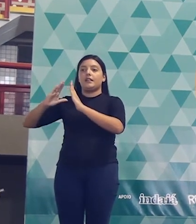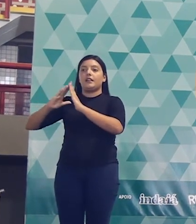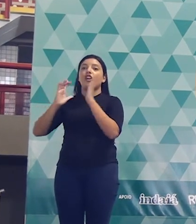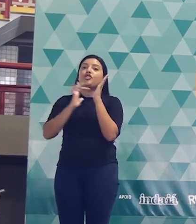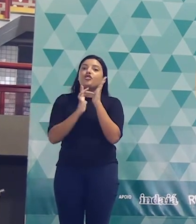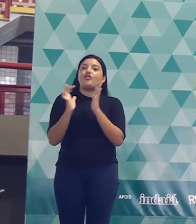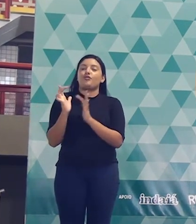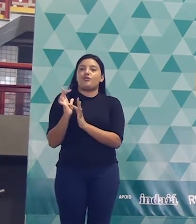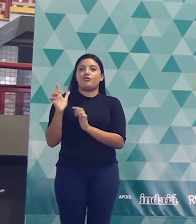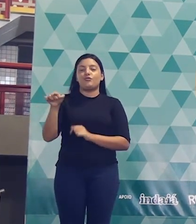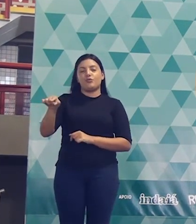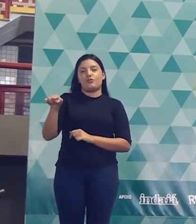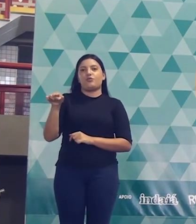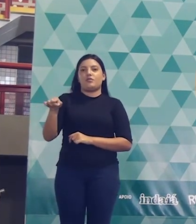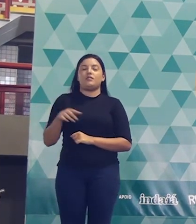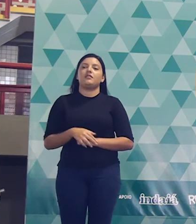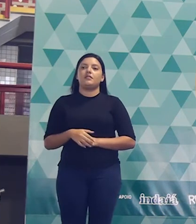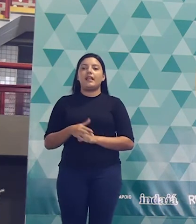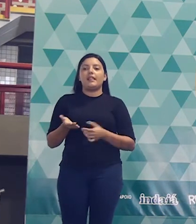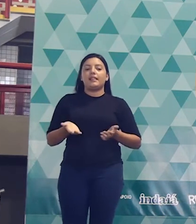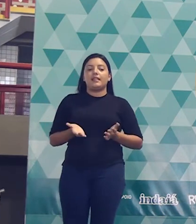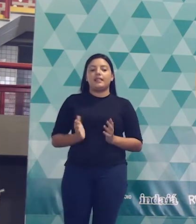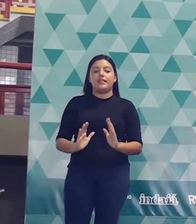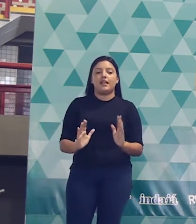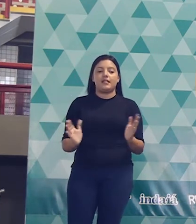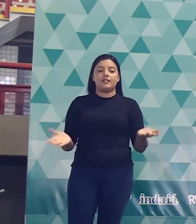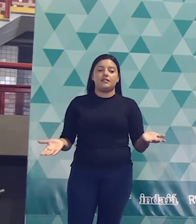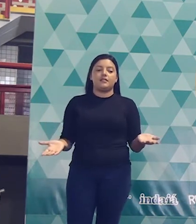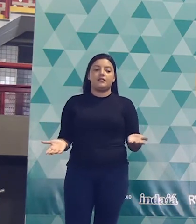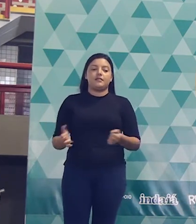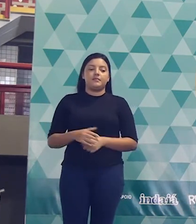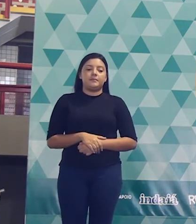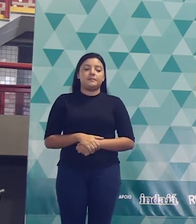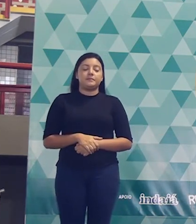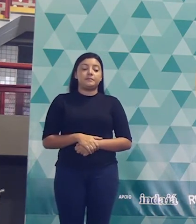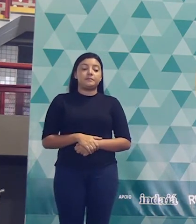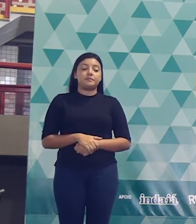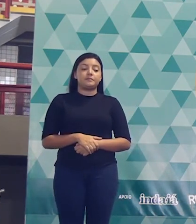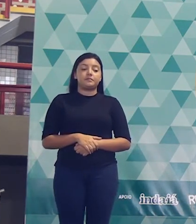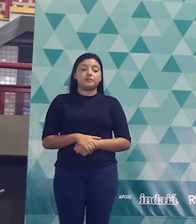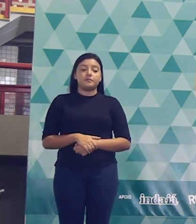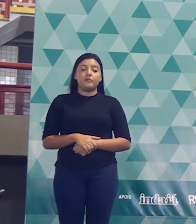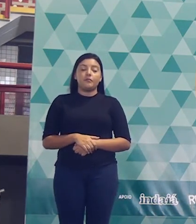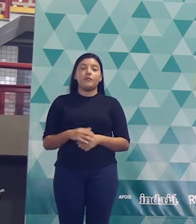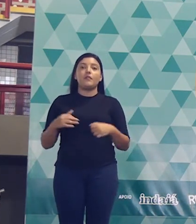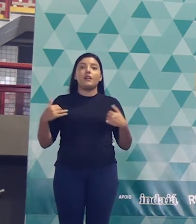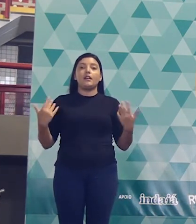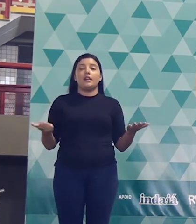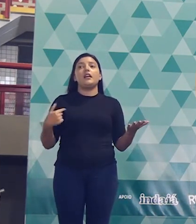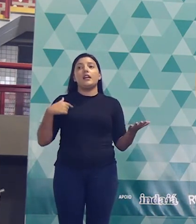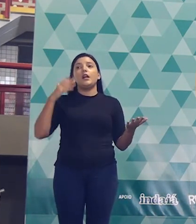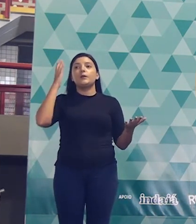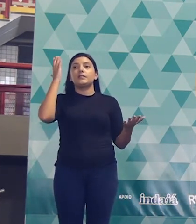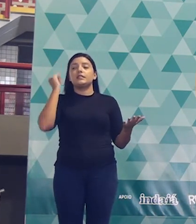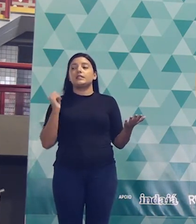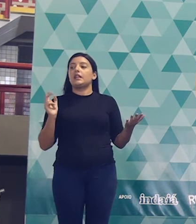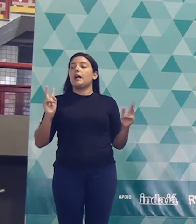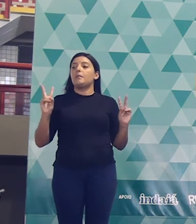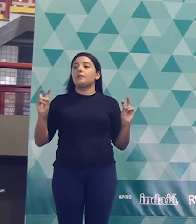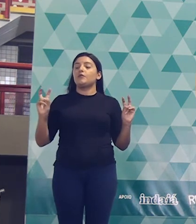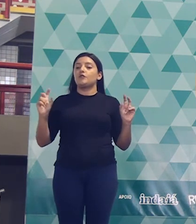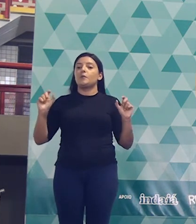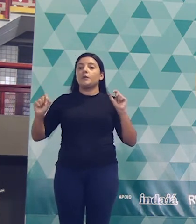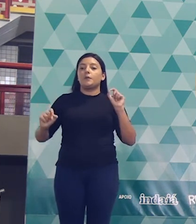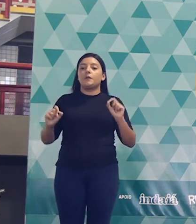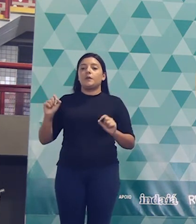né? Belém, nascimento, vem, nascimento, bem, bem, bem. Ok, então já sei que esse primeiro